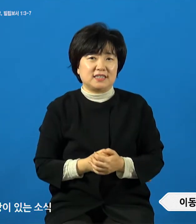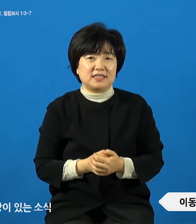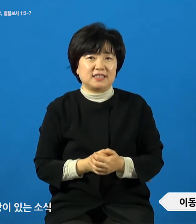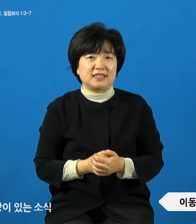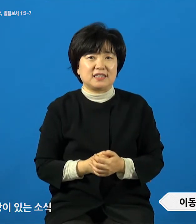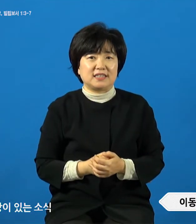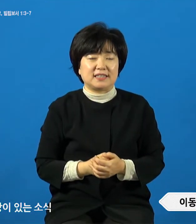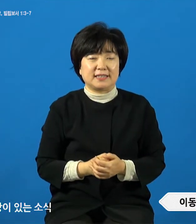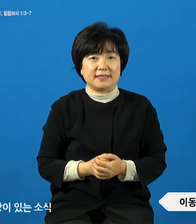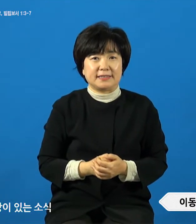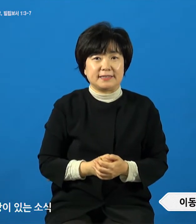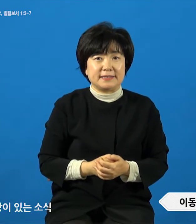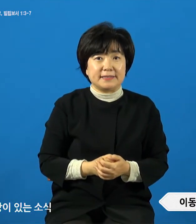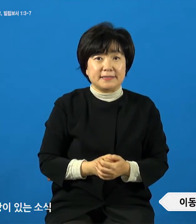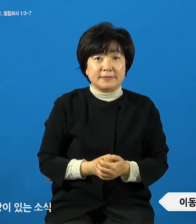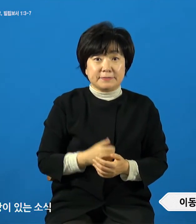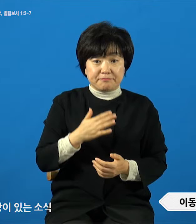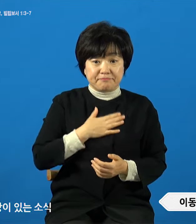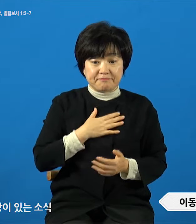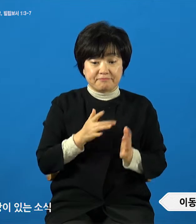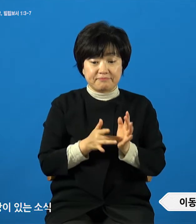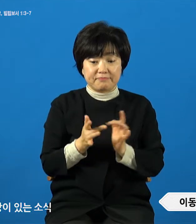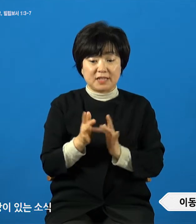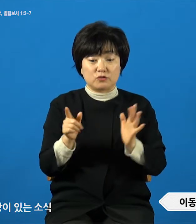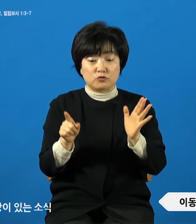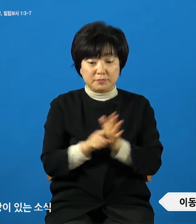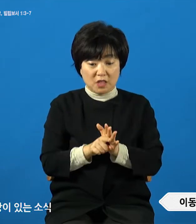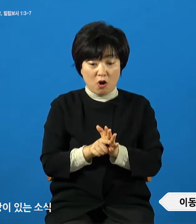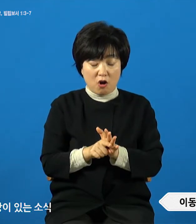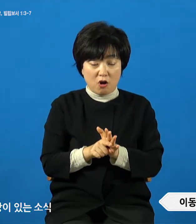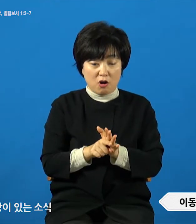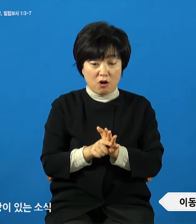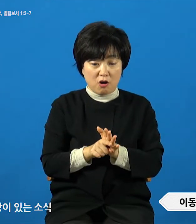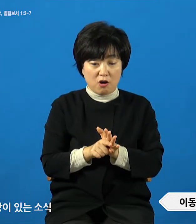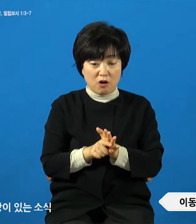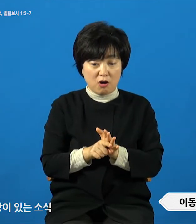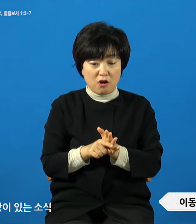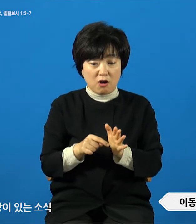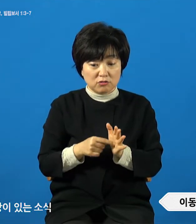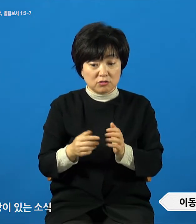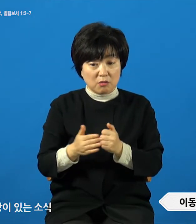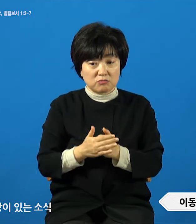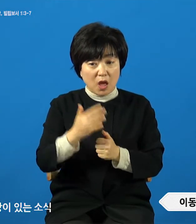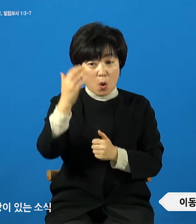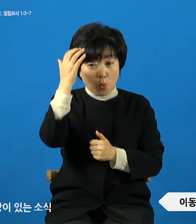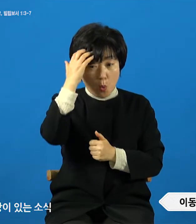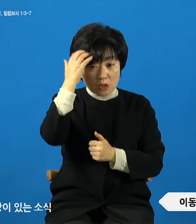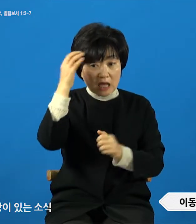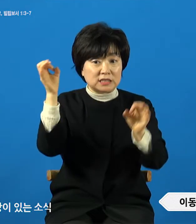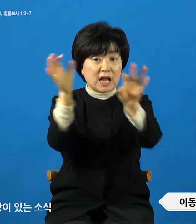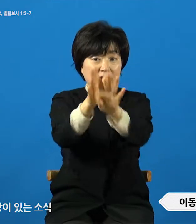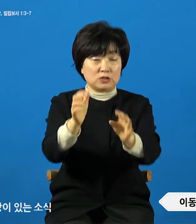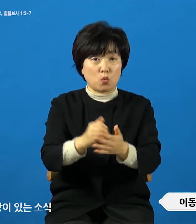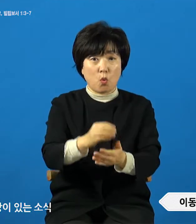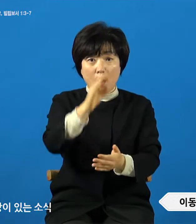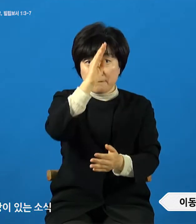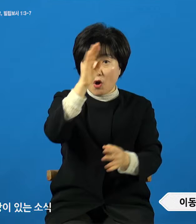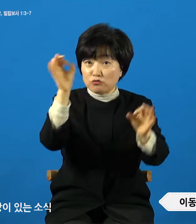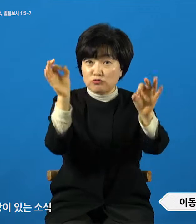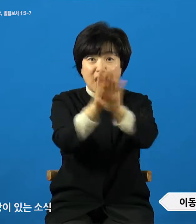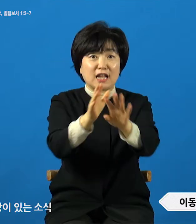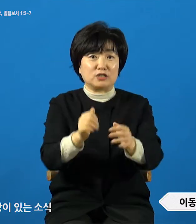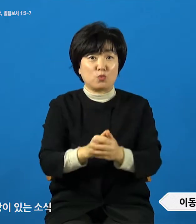자, 저는 예수를 믿는다는 사실 때문에 더 이상 고난도 없고 질병도 없고